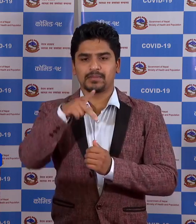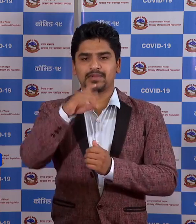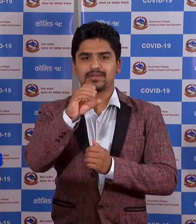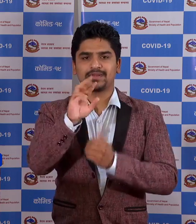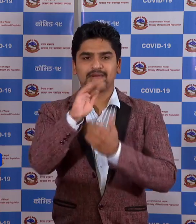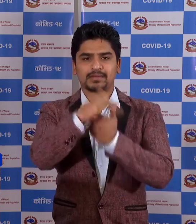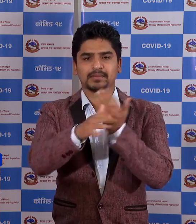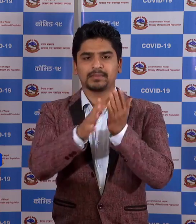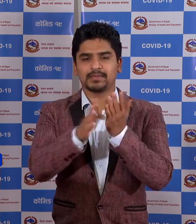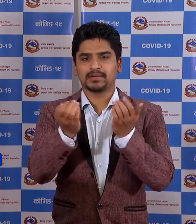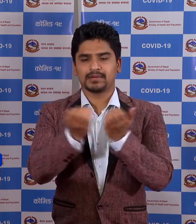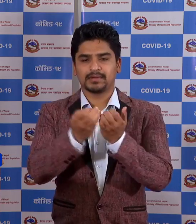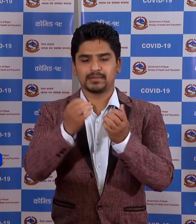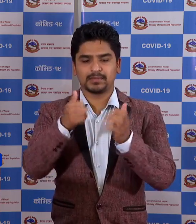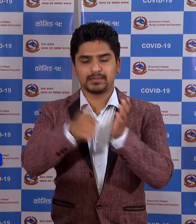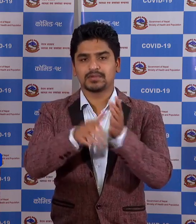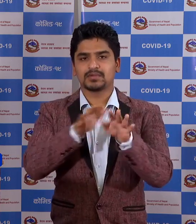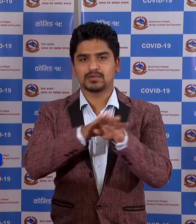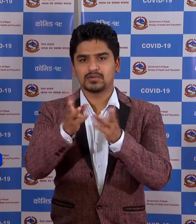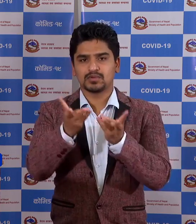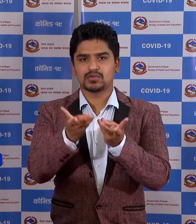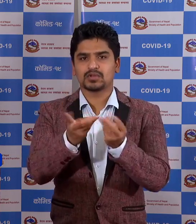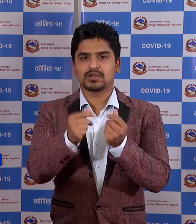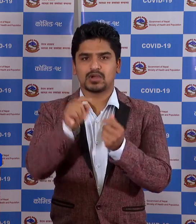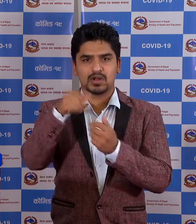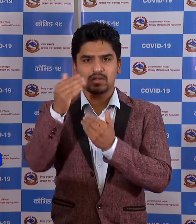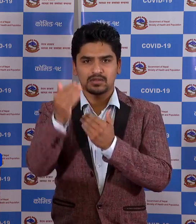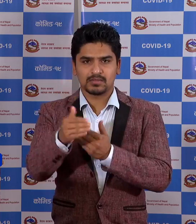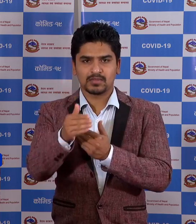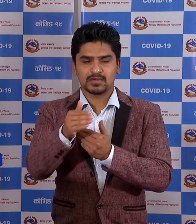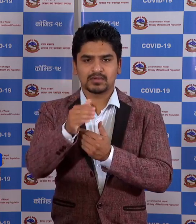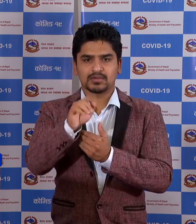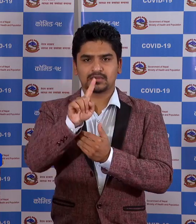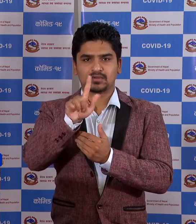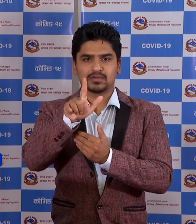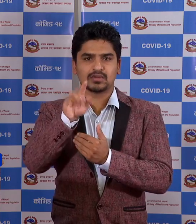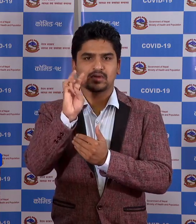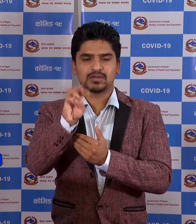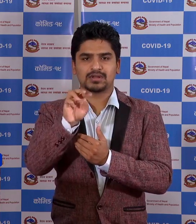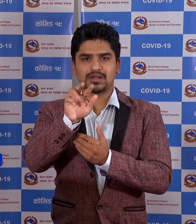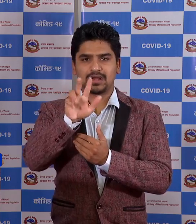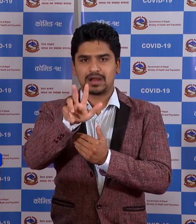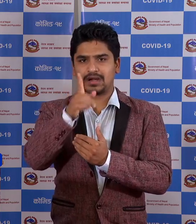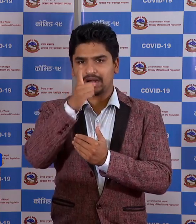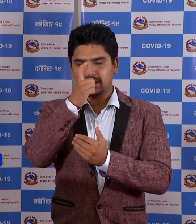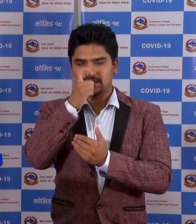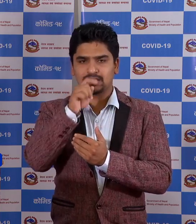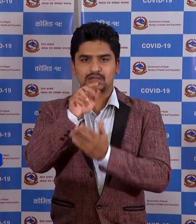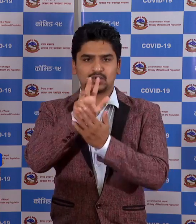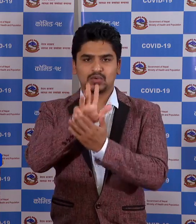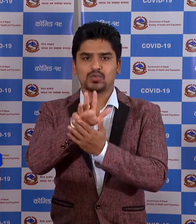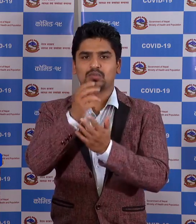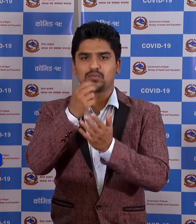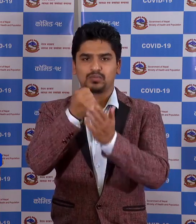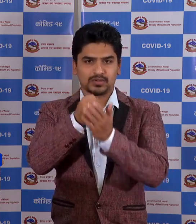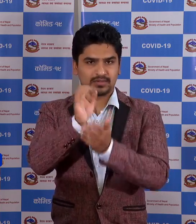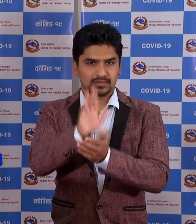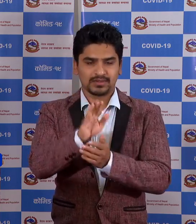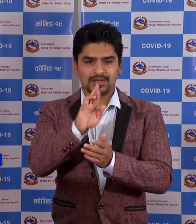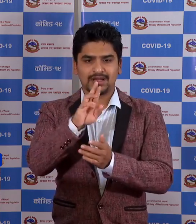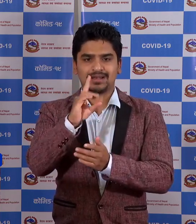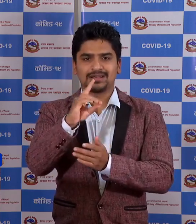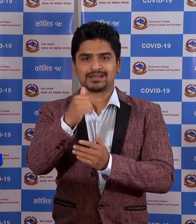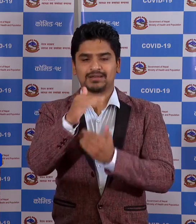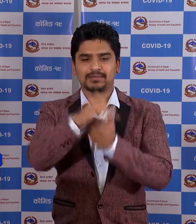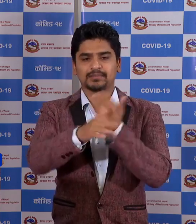पीसीआर प्रविधिबाट गरिएका परीक्षणहरूको संख्या हालसम्म 17,809 पुगेको छ। त्यसैगरी